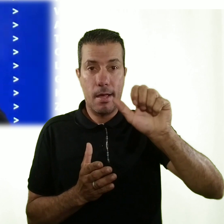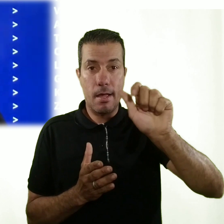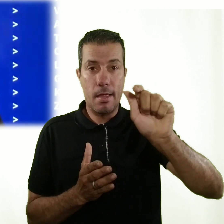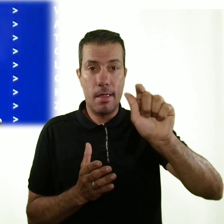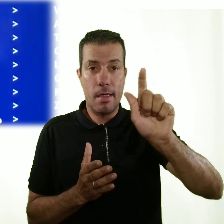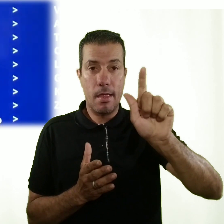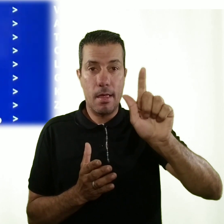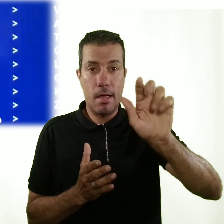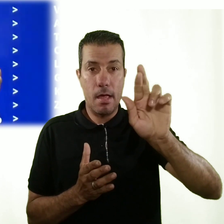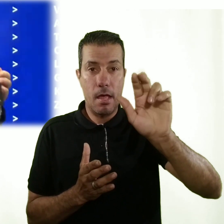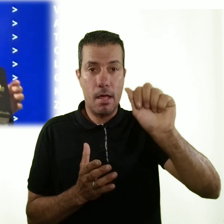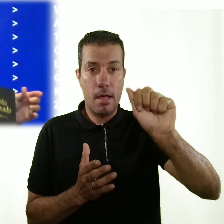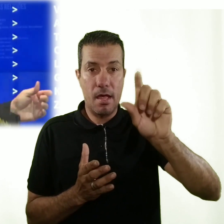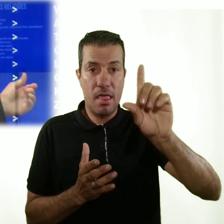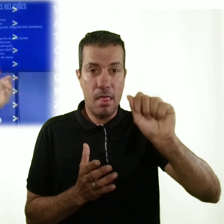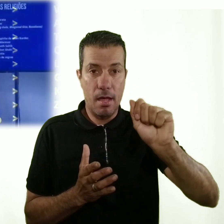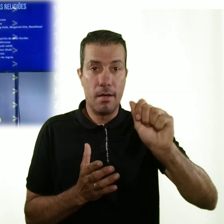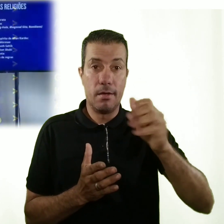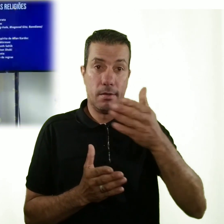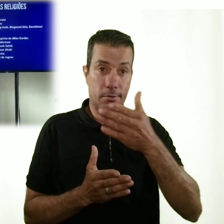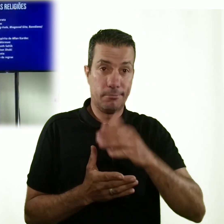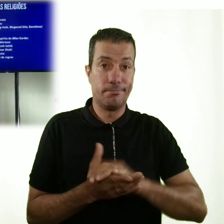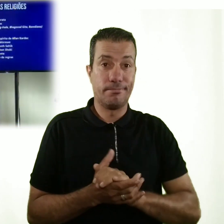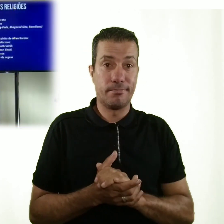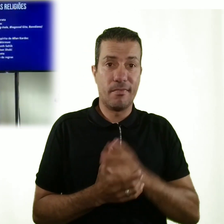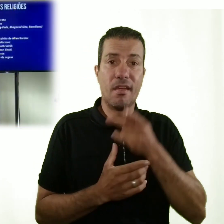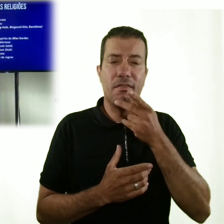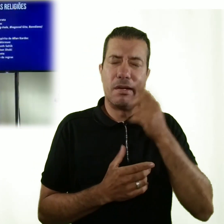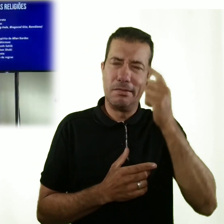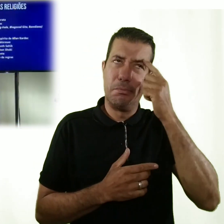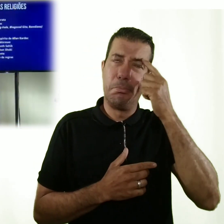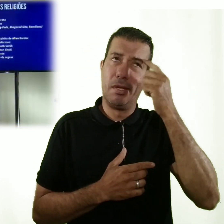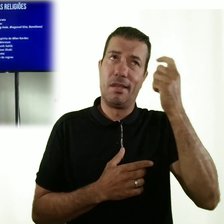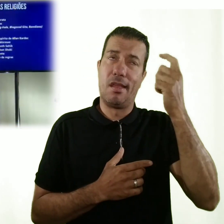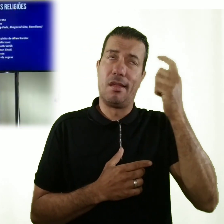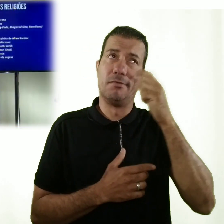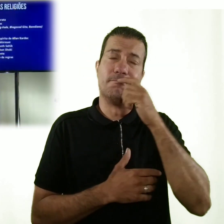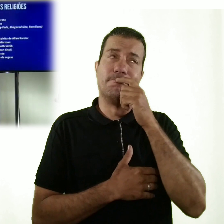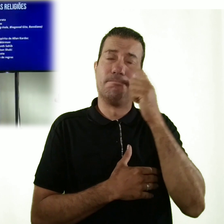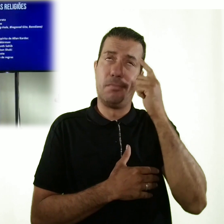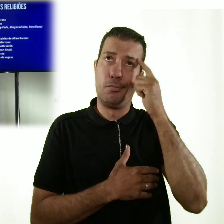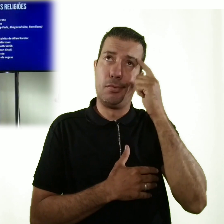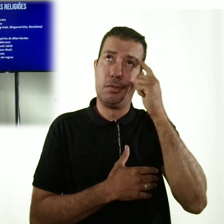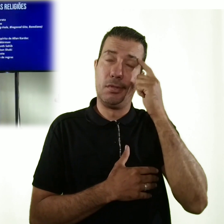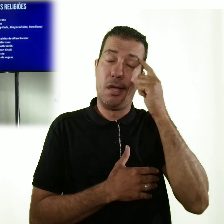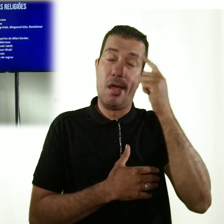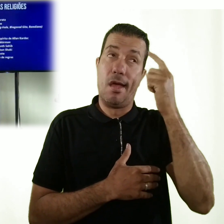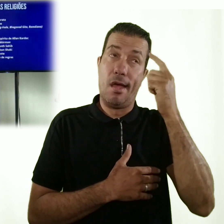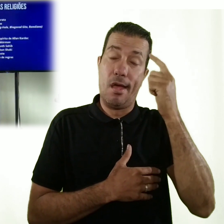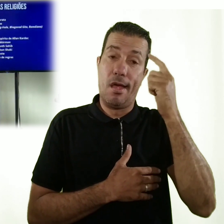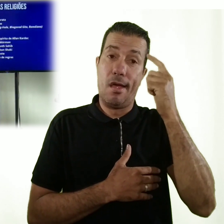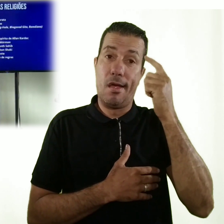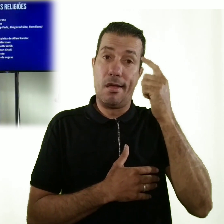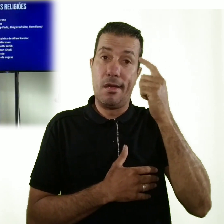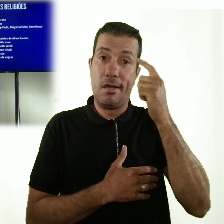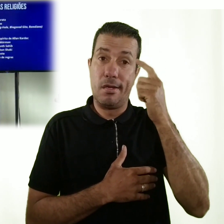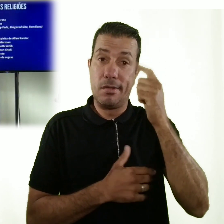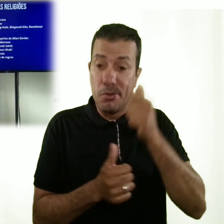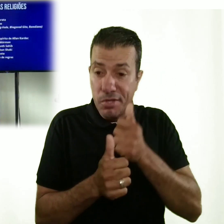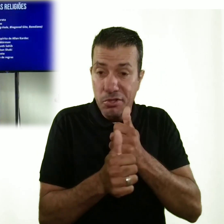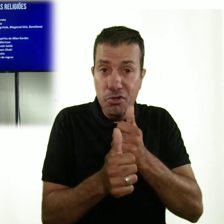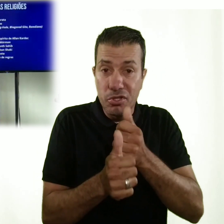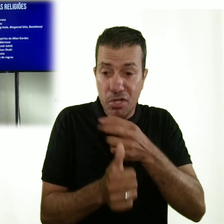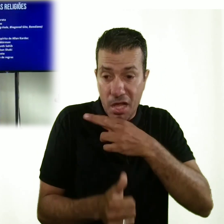Obrigado. Mas vocês vão pensar que os seguidores das outras religiões vão dizer o que da